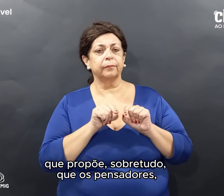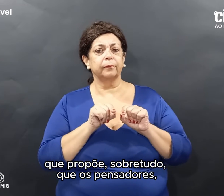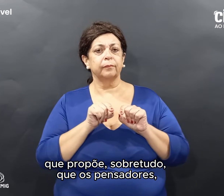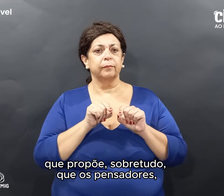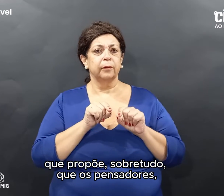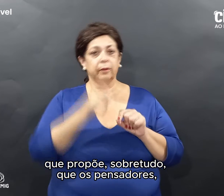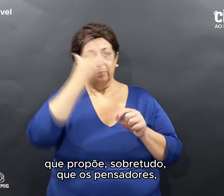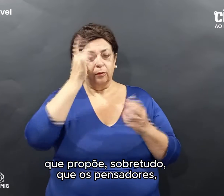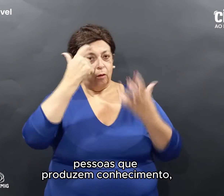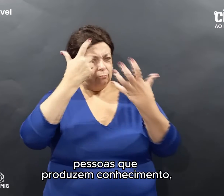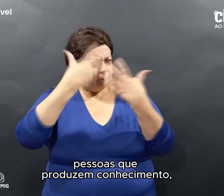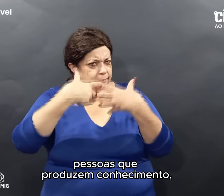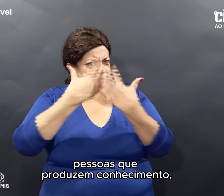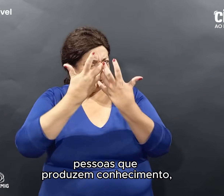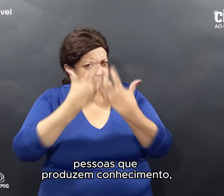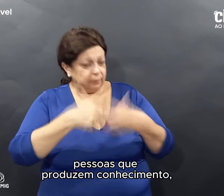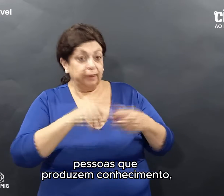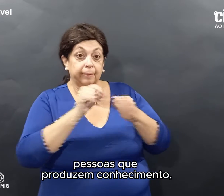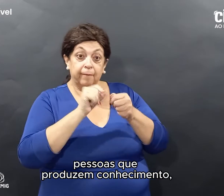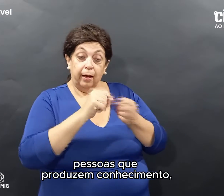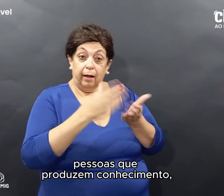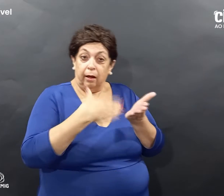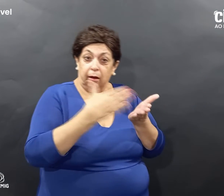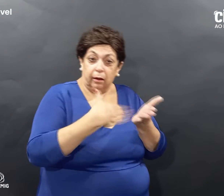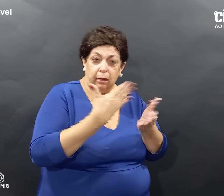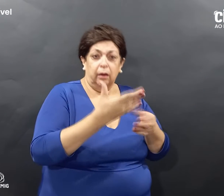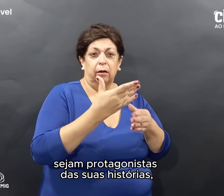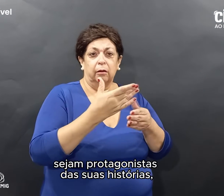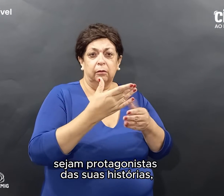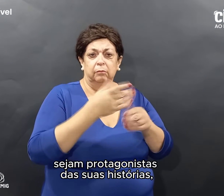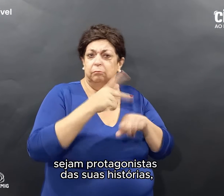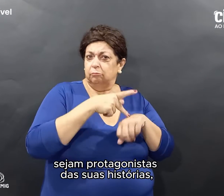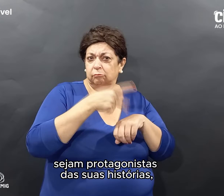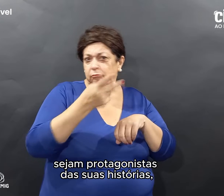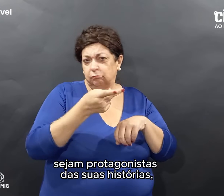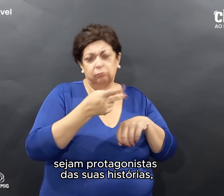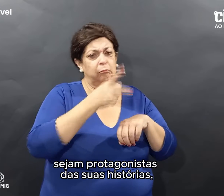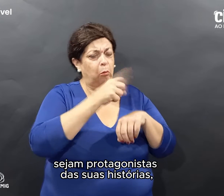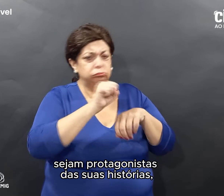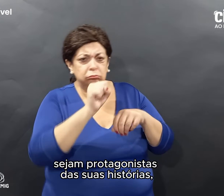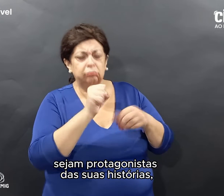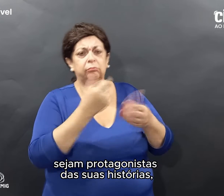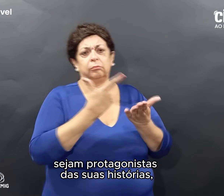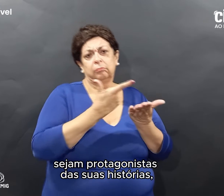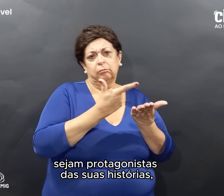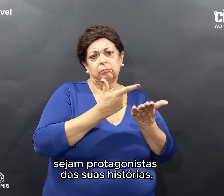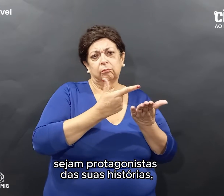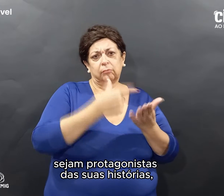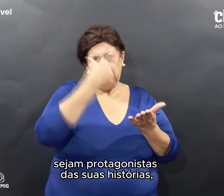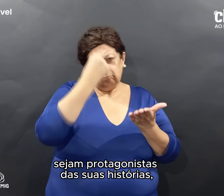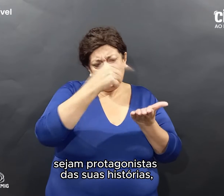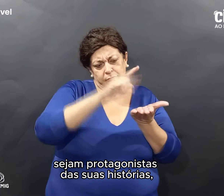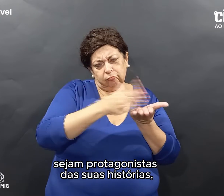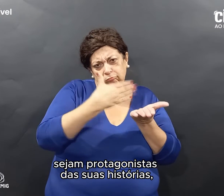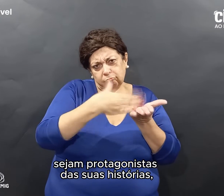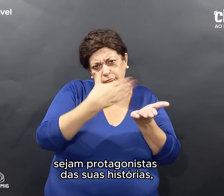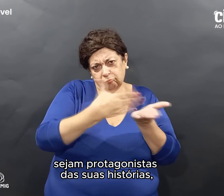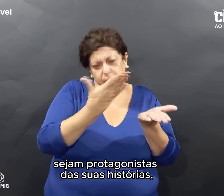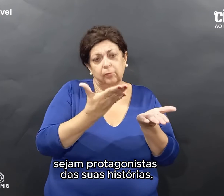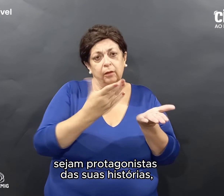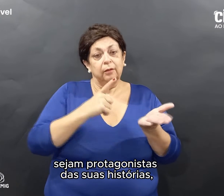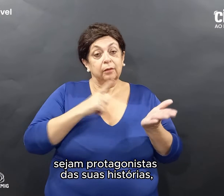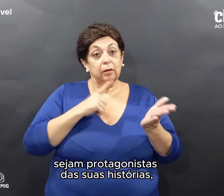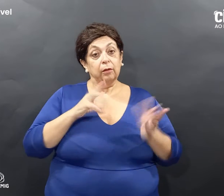os pensadores, pessoas que produzem conhecimento, sejam protagonistas das